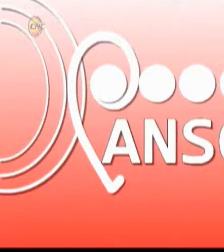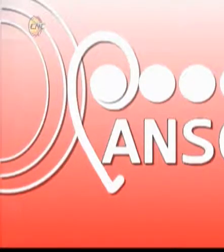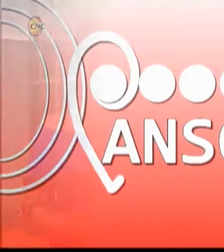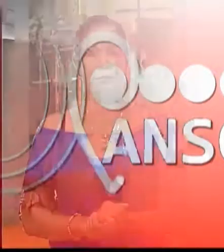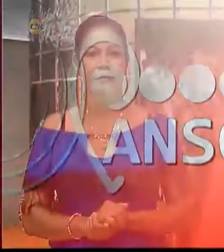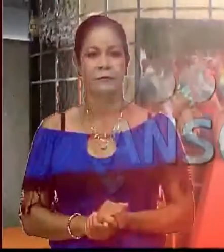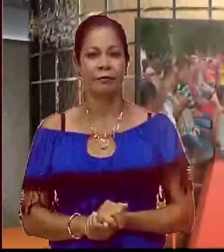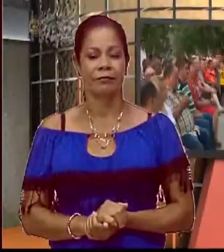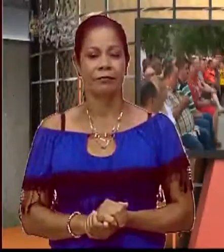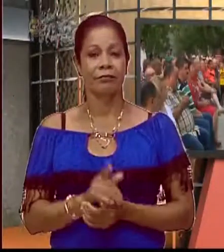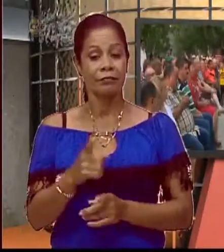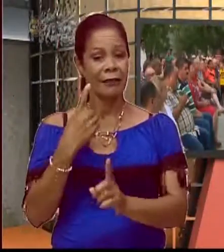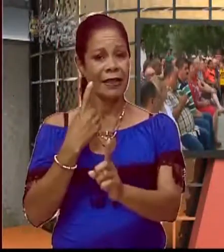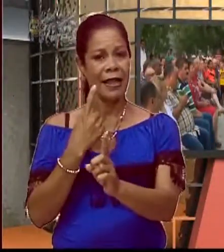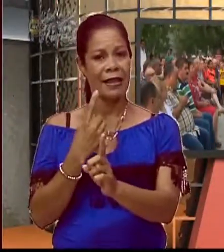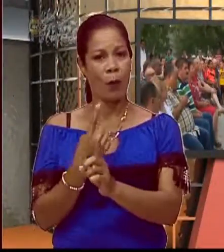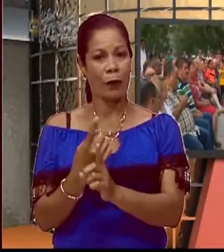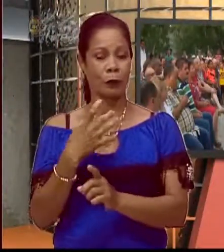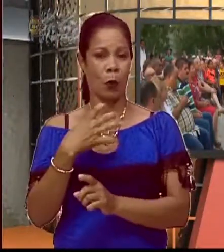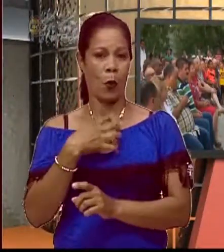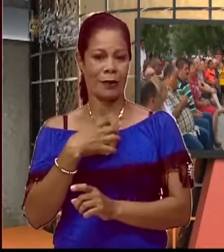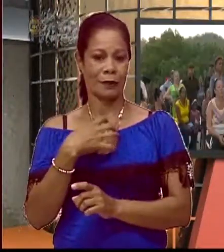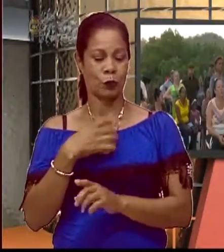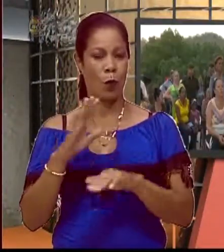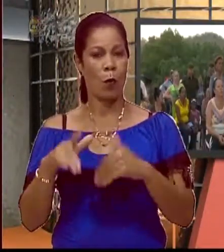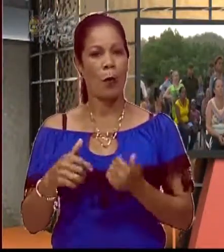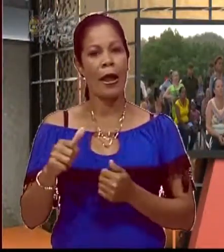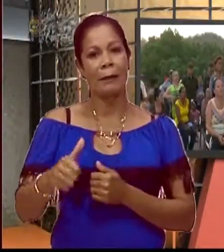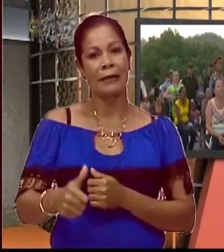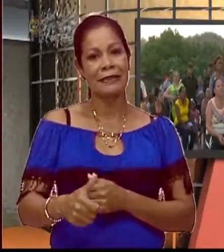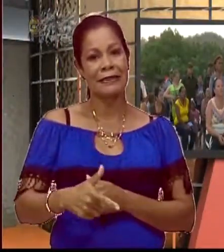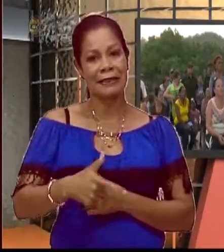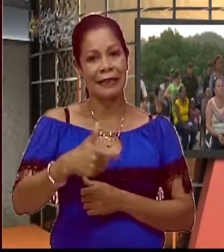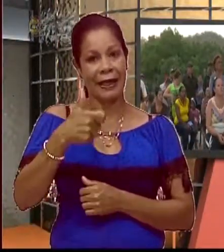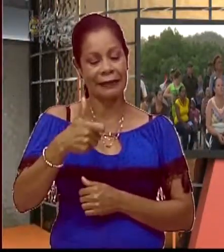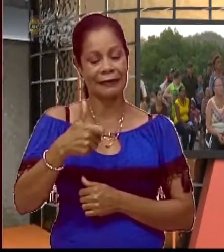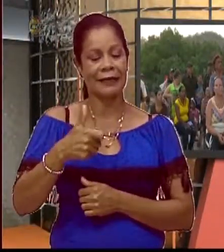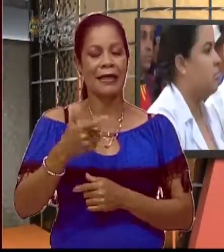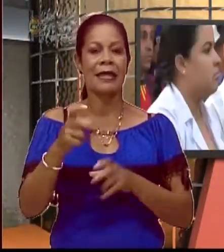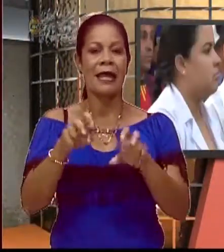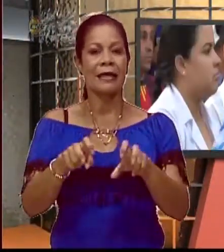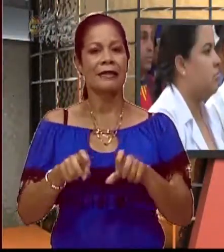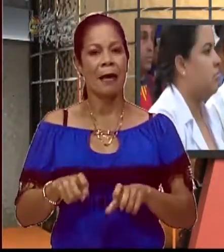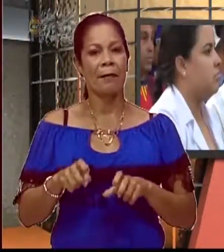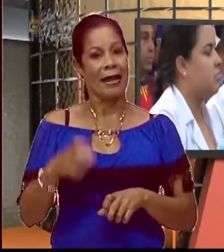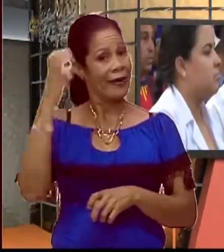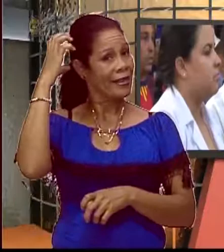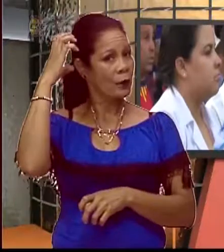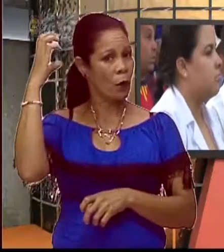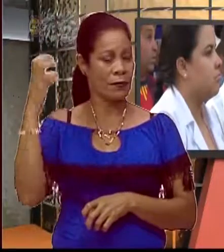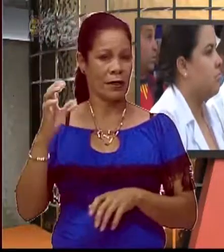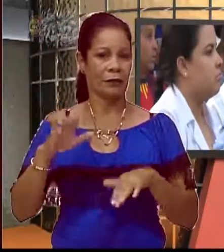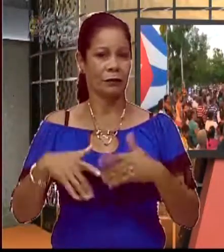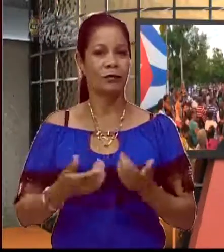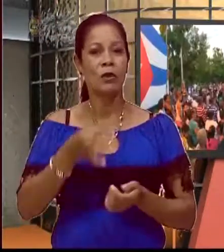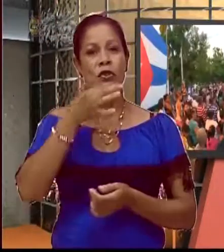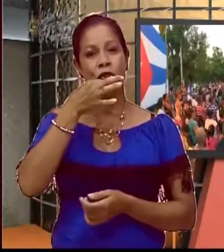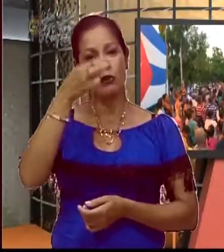En encuentro sostenido entre el presidente de la Asamblea Provincial del Poder Popular, Manuel Santiago Sobrino,